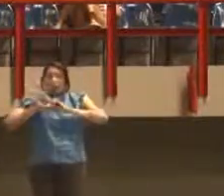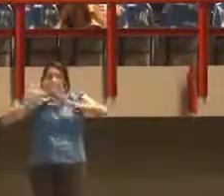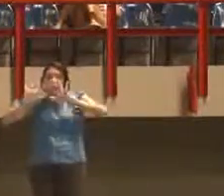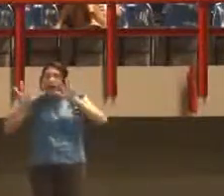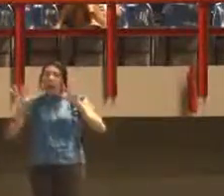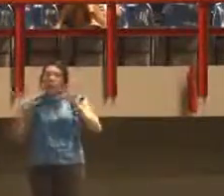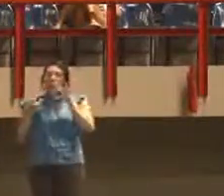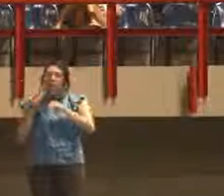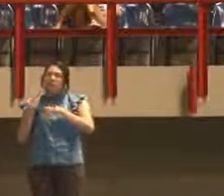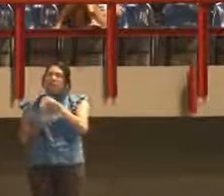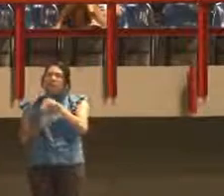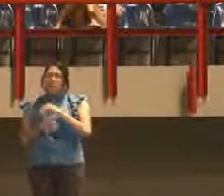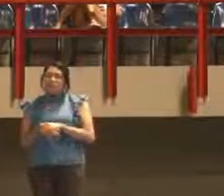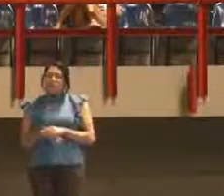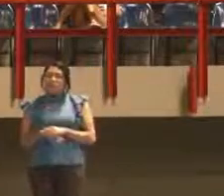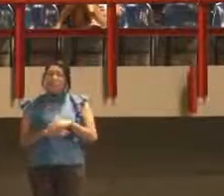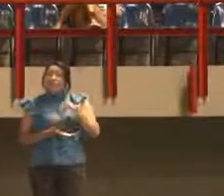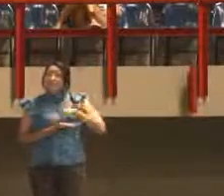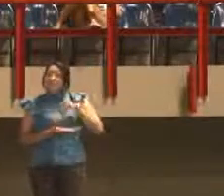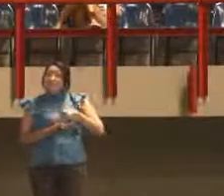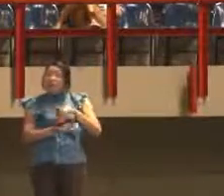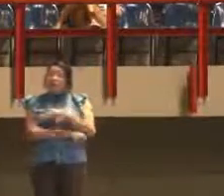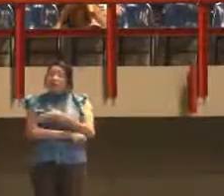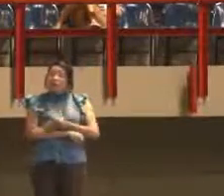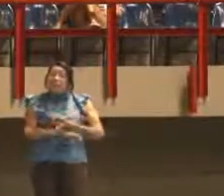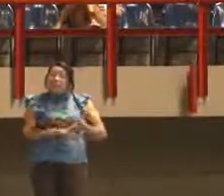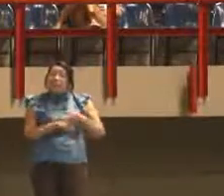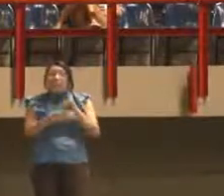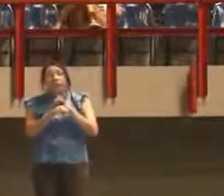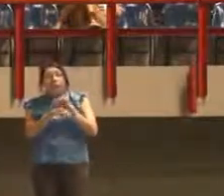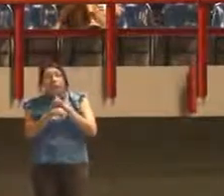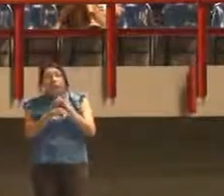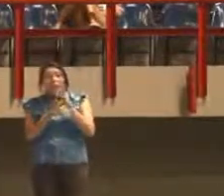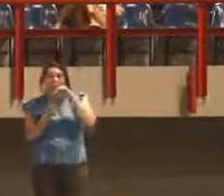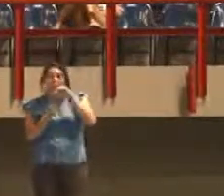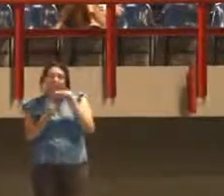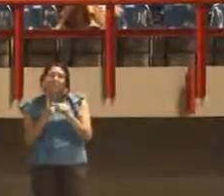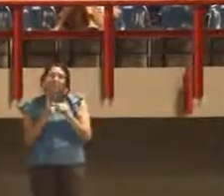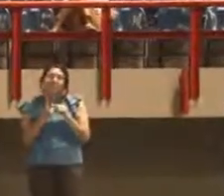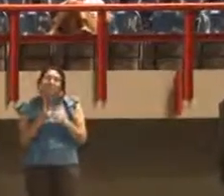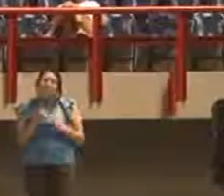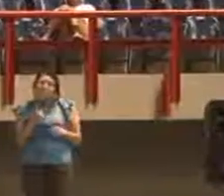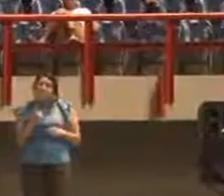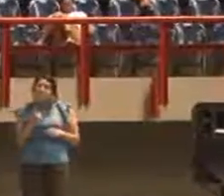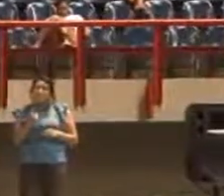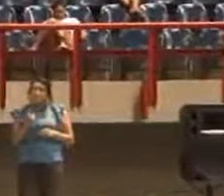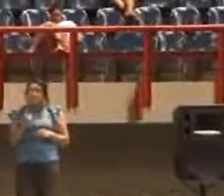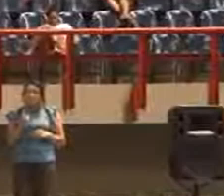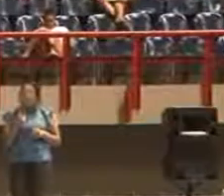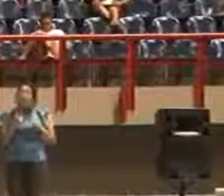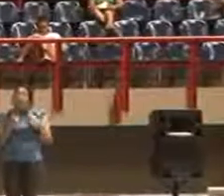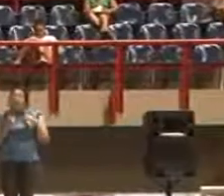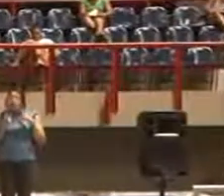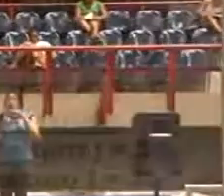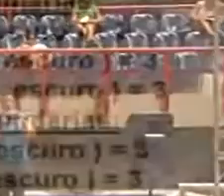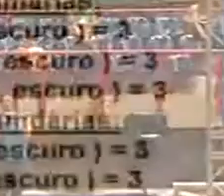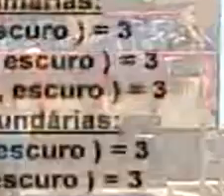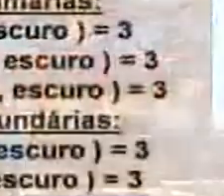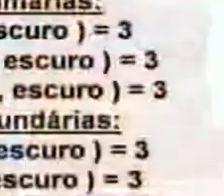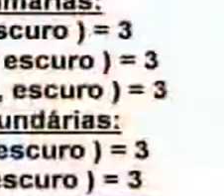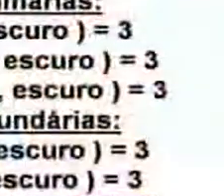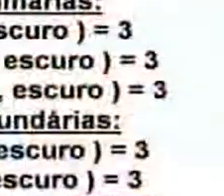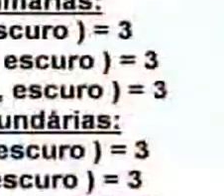mais? O preto e o branco, né? Tem mais duas, o preto e o branco. Então, significa dizer que o meu quadro